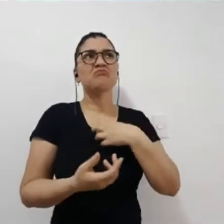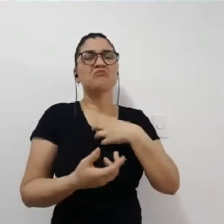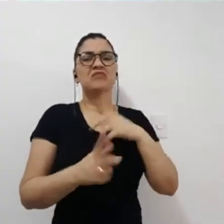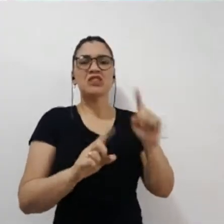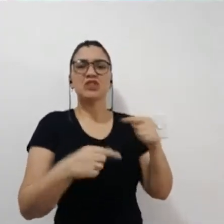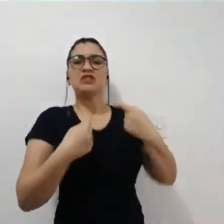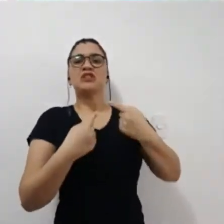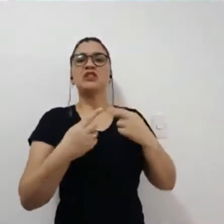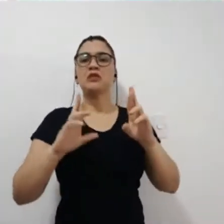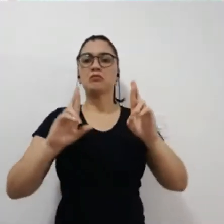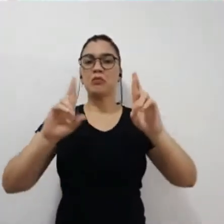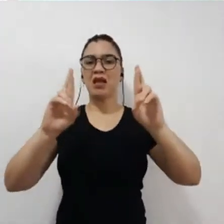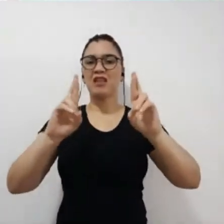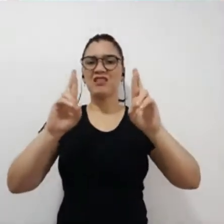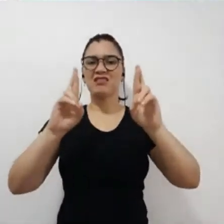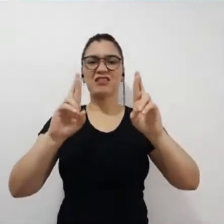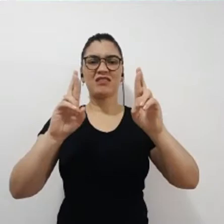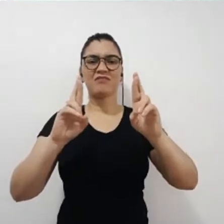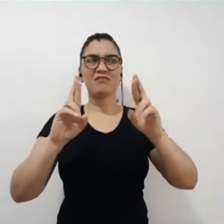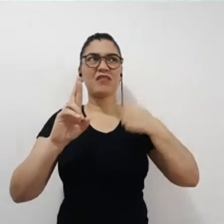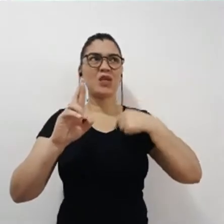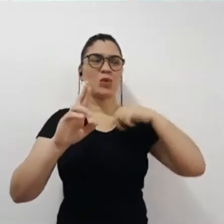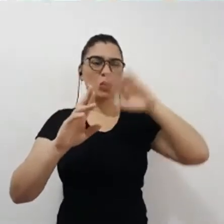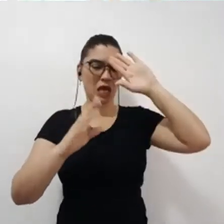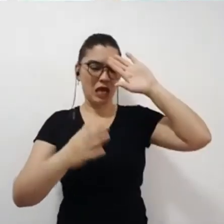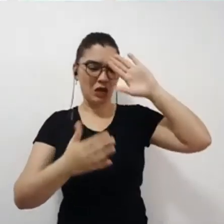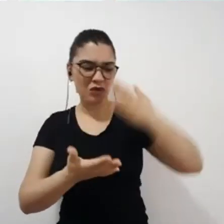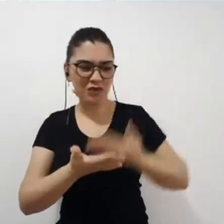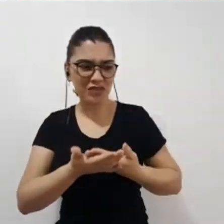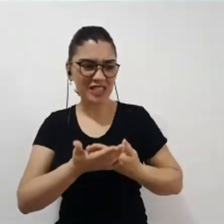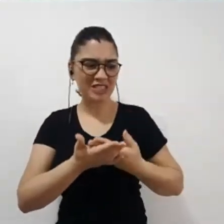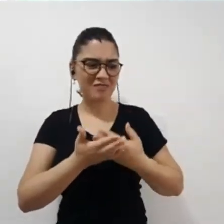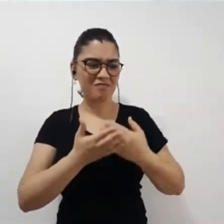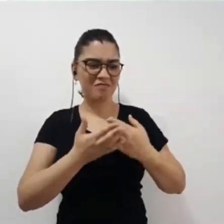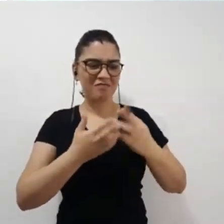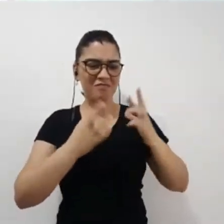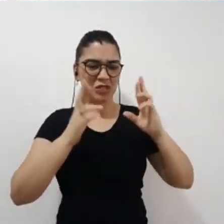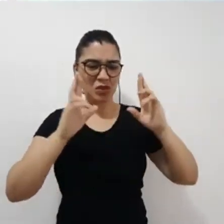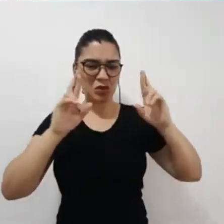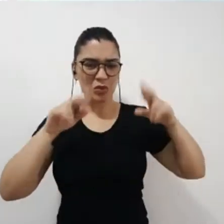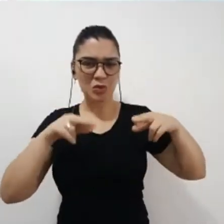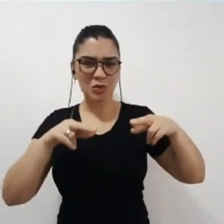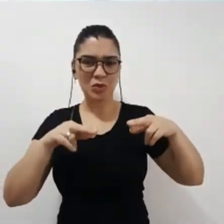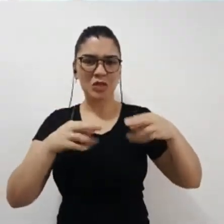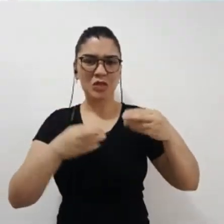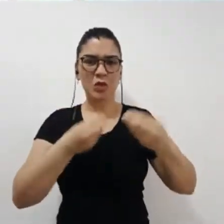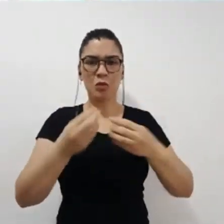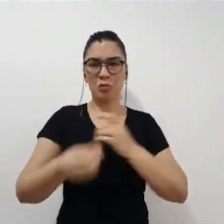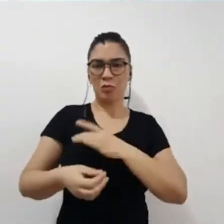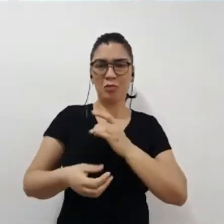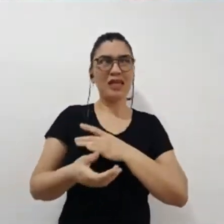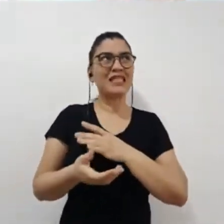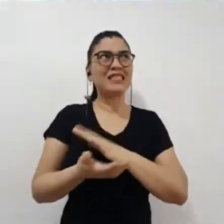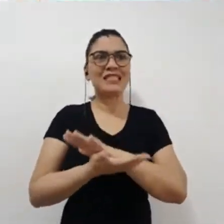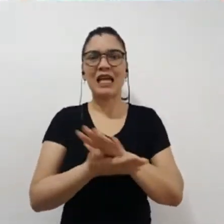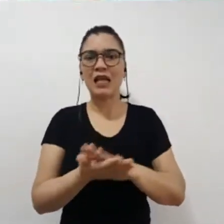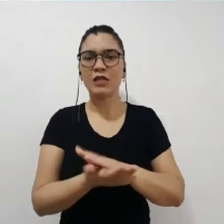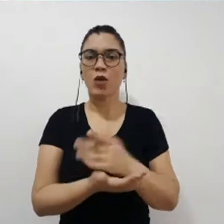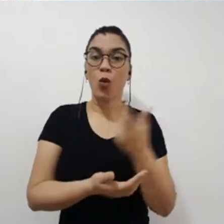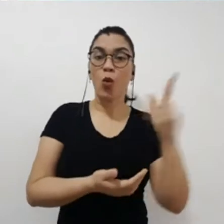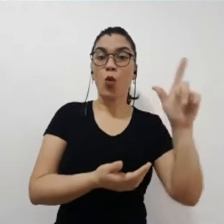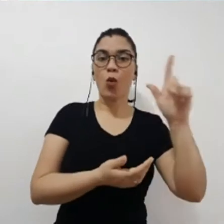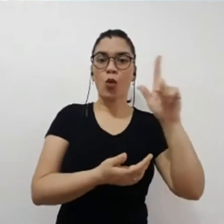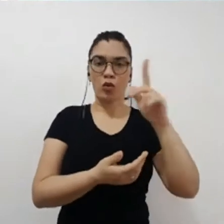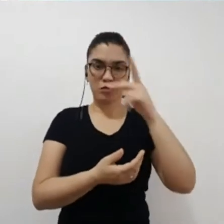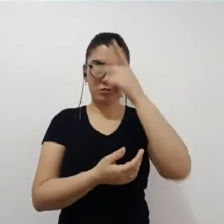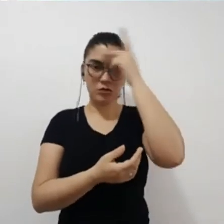em Deus. Tenho me sentido desafiado a não ter medo. Outros disseram assim: tenho buscado paciência para